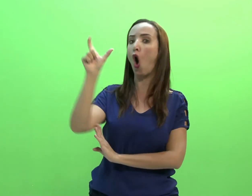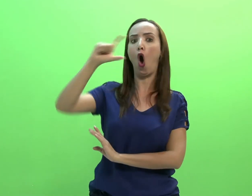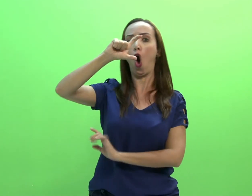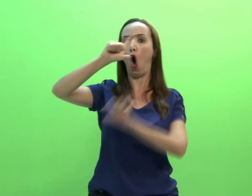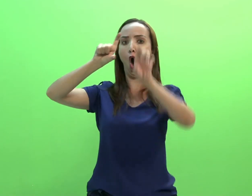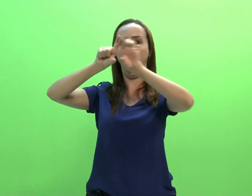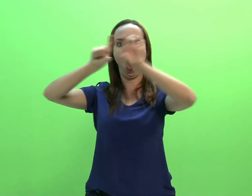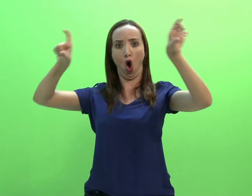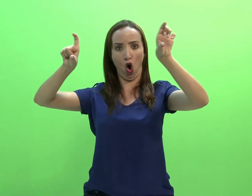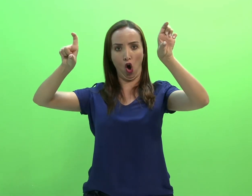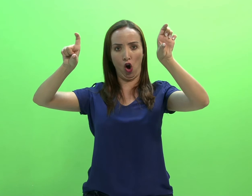Libras.